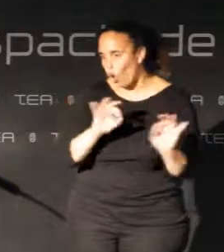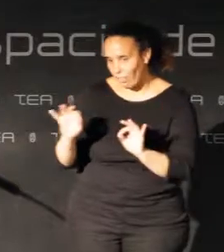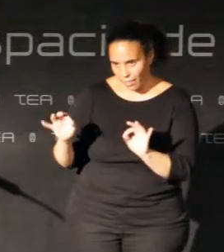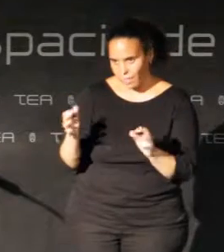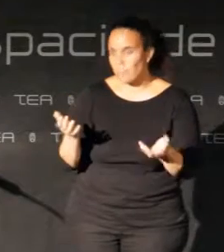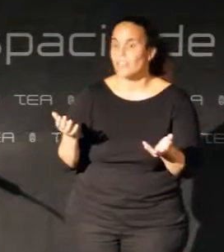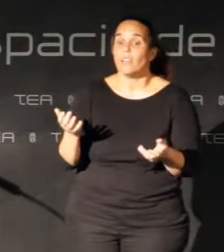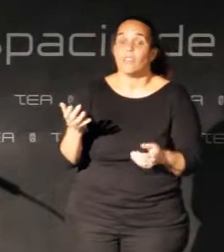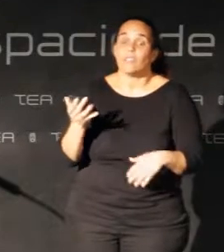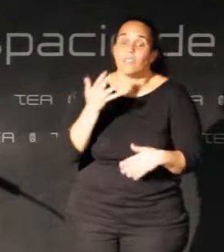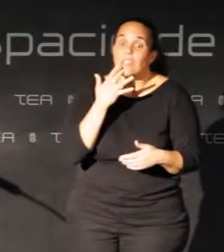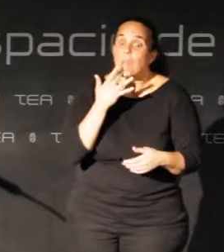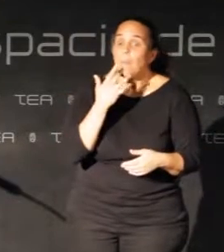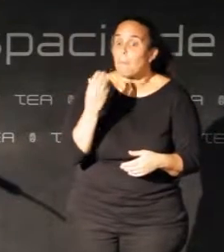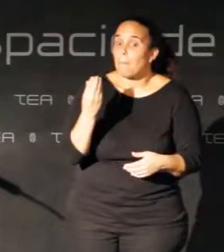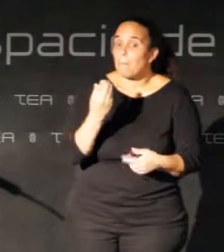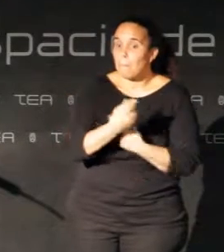Estoy a su disposición para cualquier pregunta